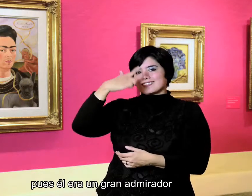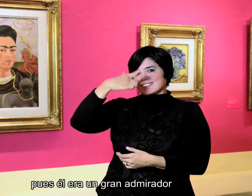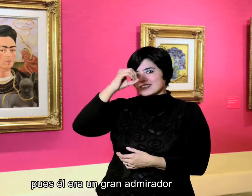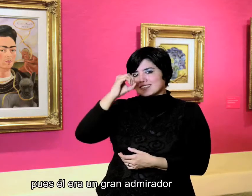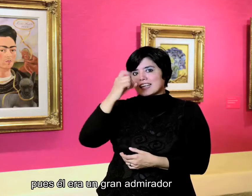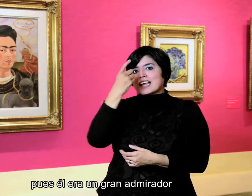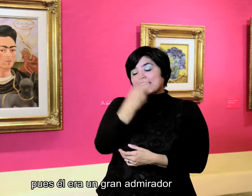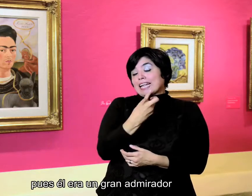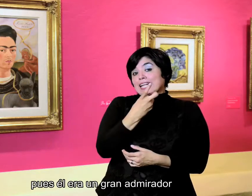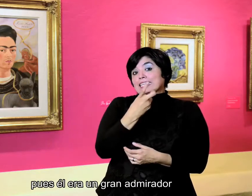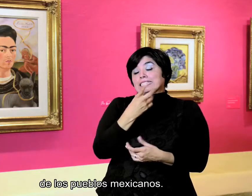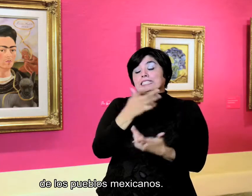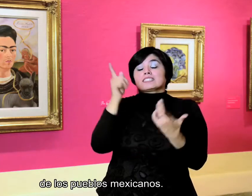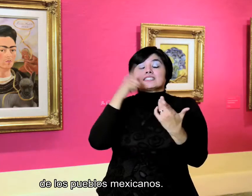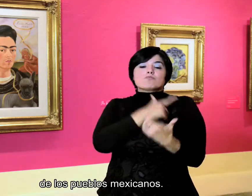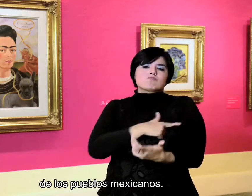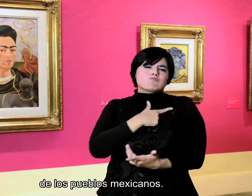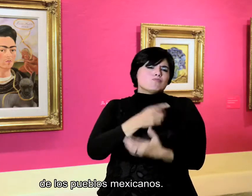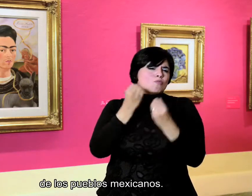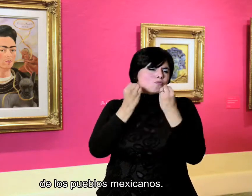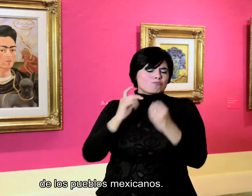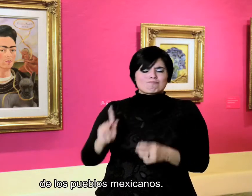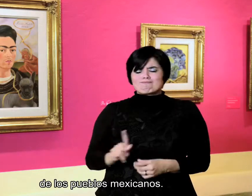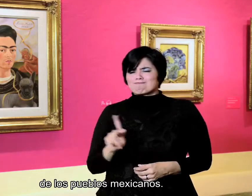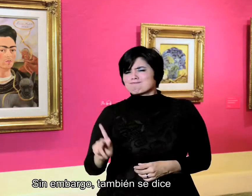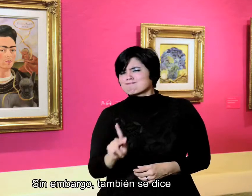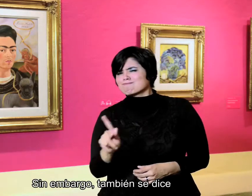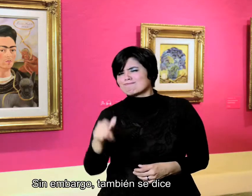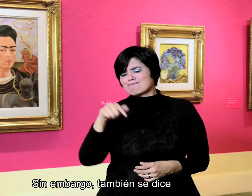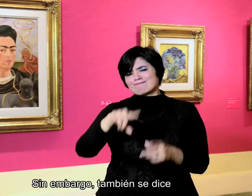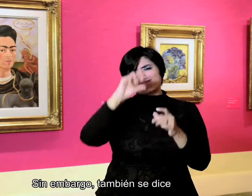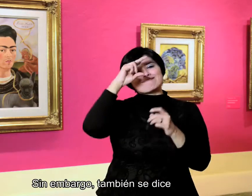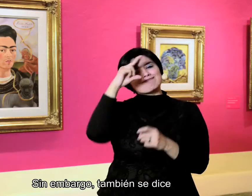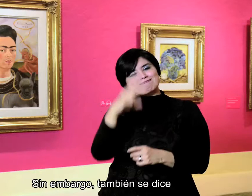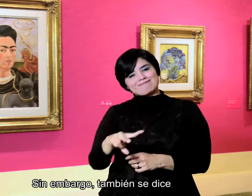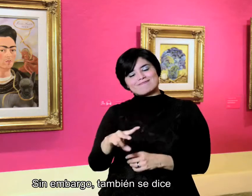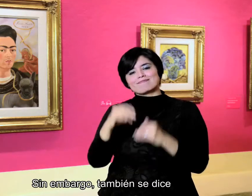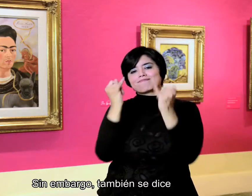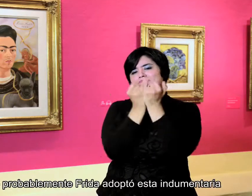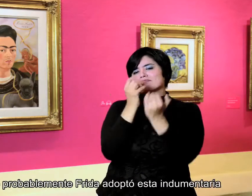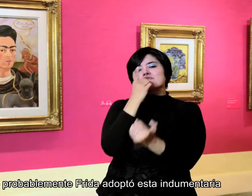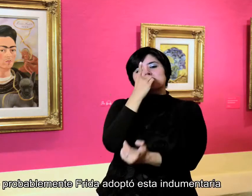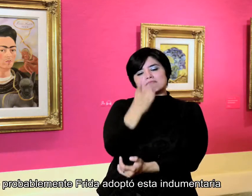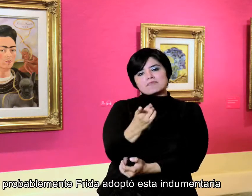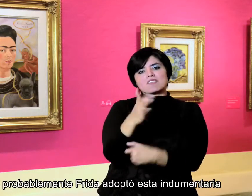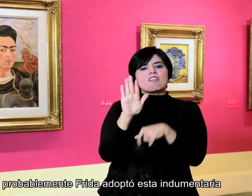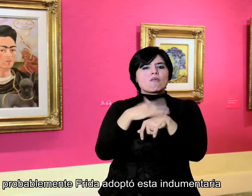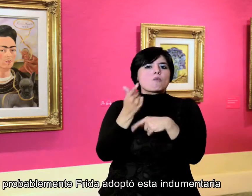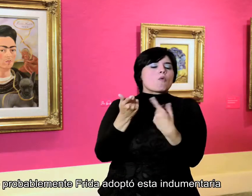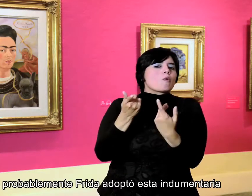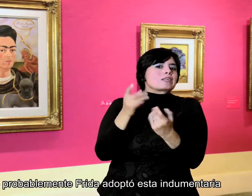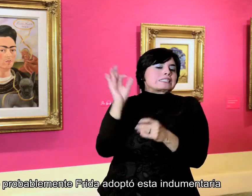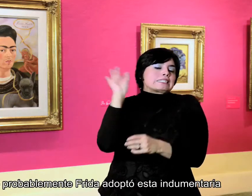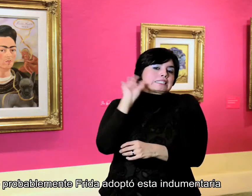un gran admirador de los pueblos mexicanos. Sin embargo, también se dice que probablemente Frida adoptó